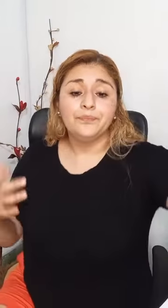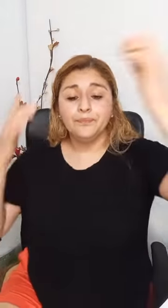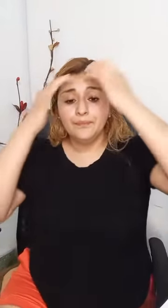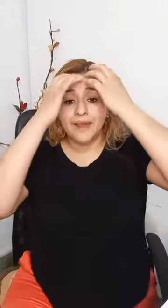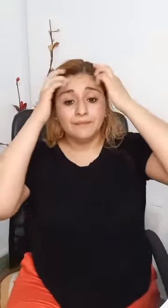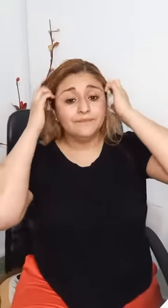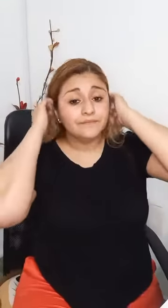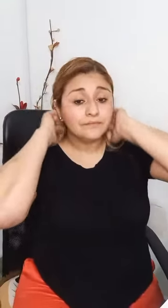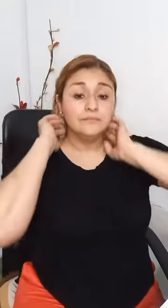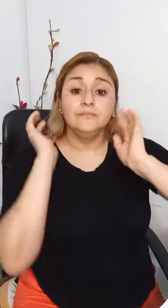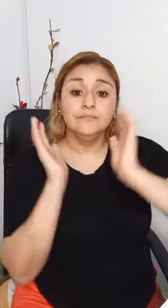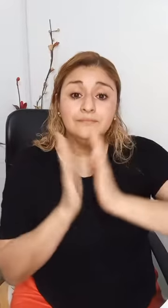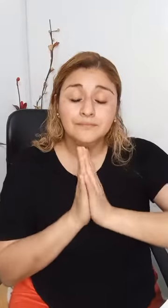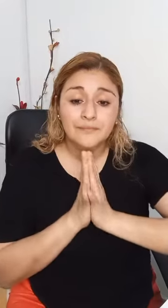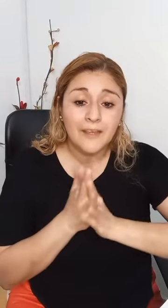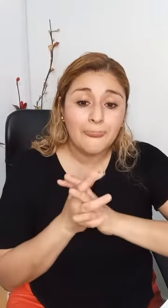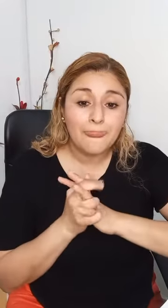Bien.